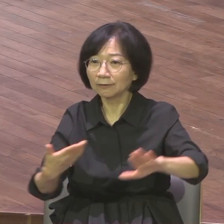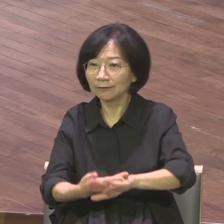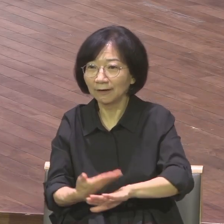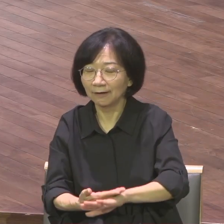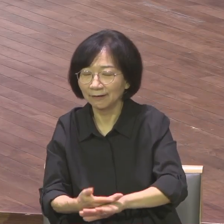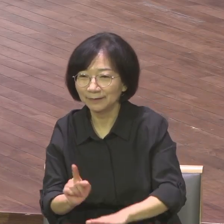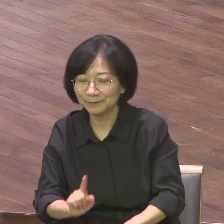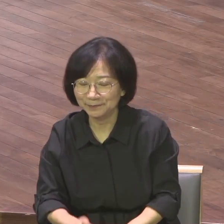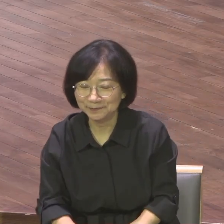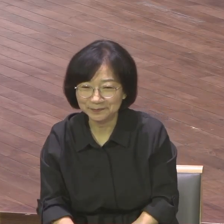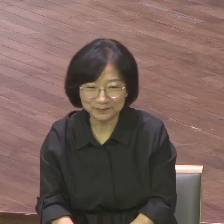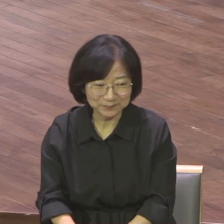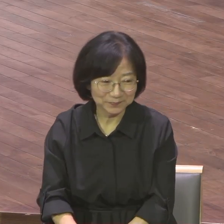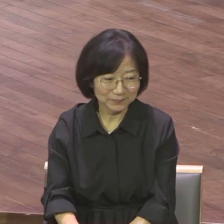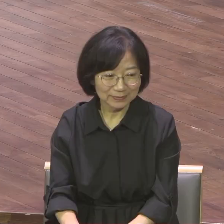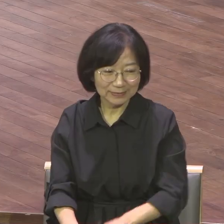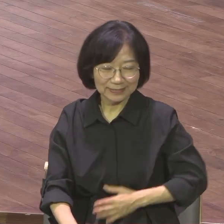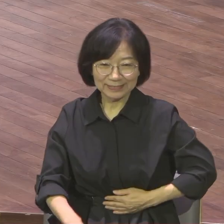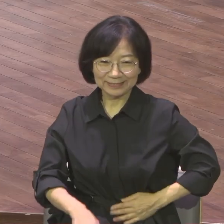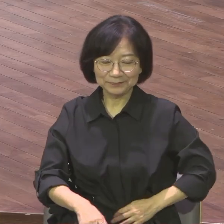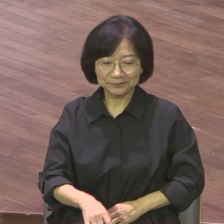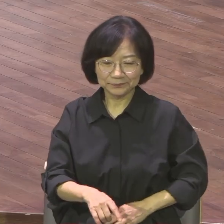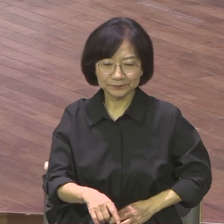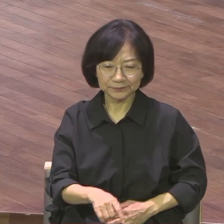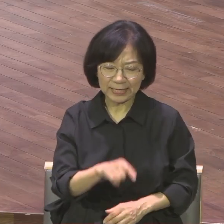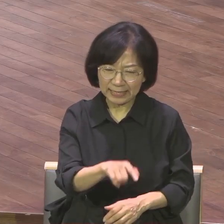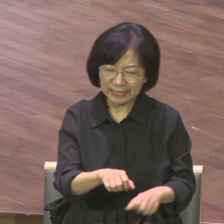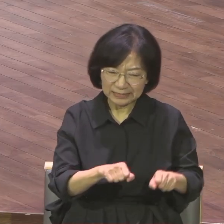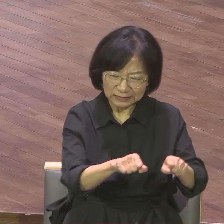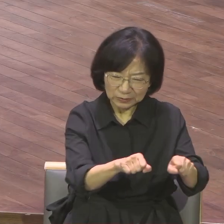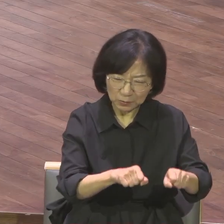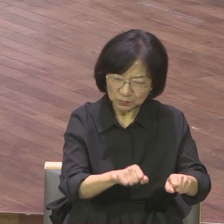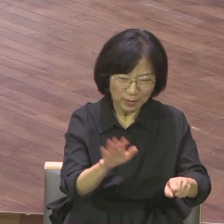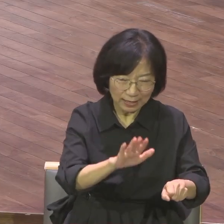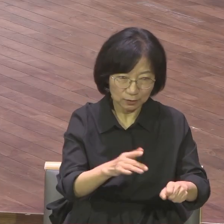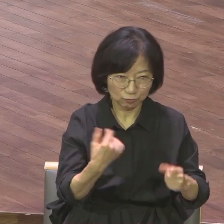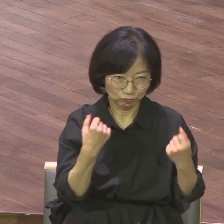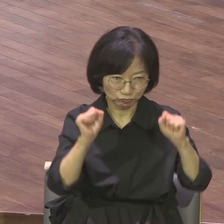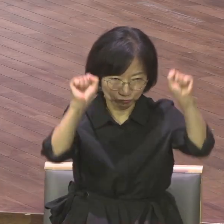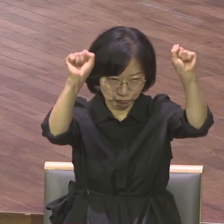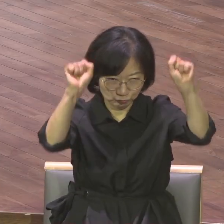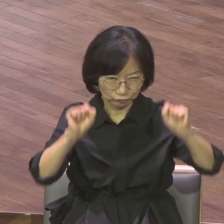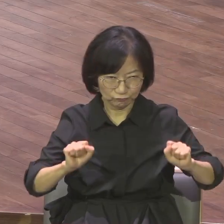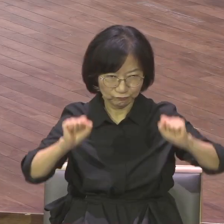자, 자신이 운동하는 거다라고 그렇게